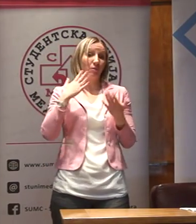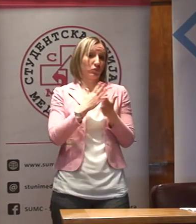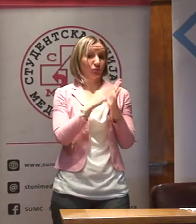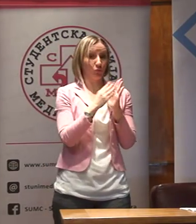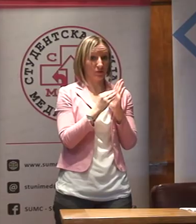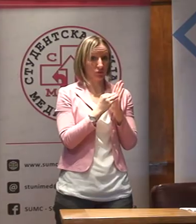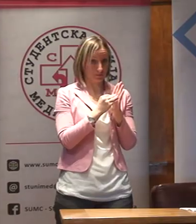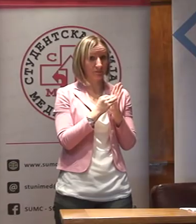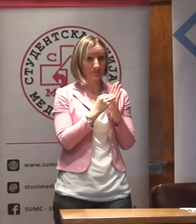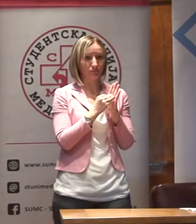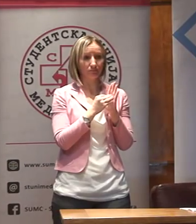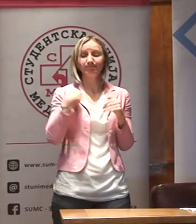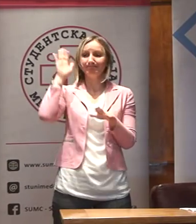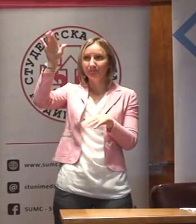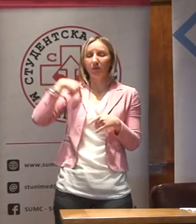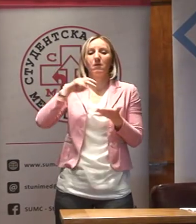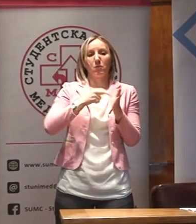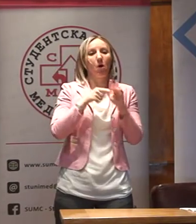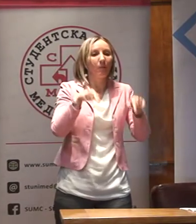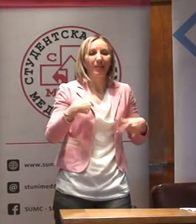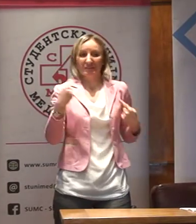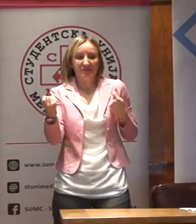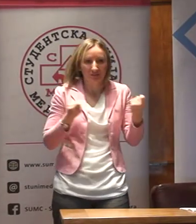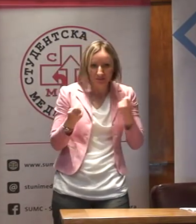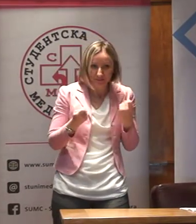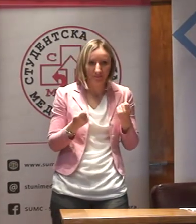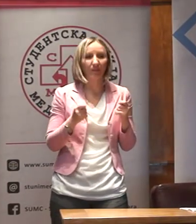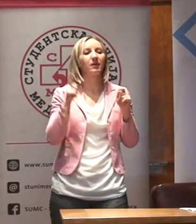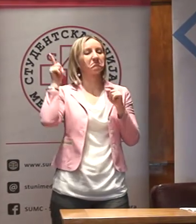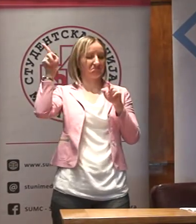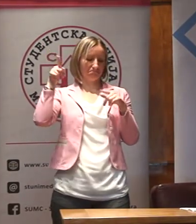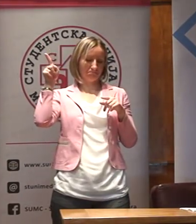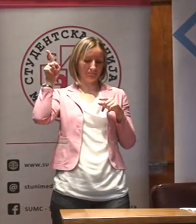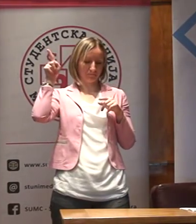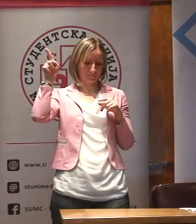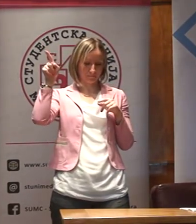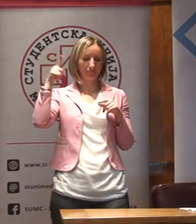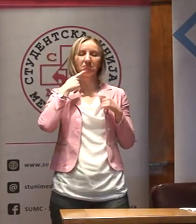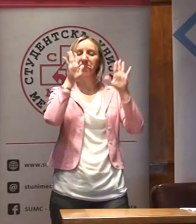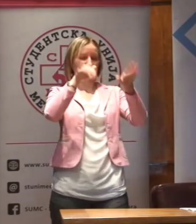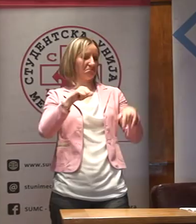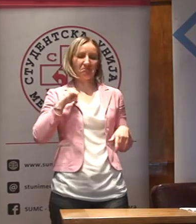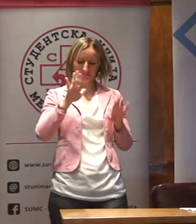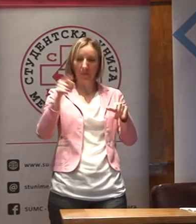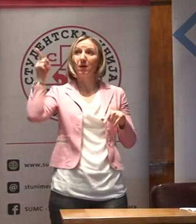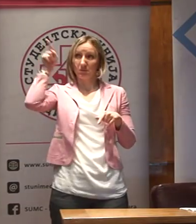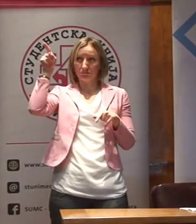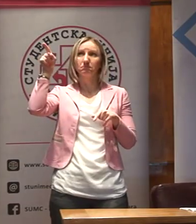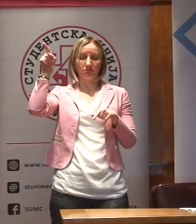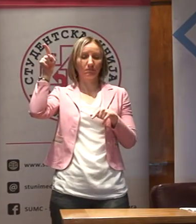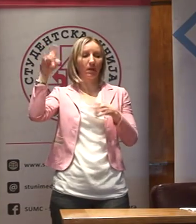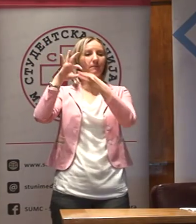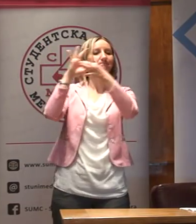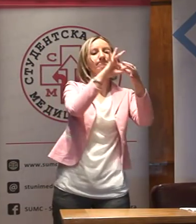koji je dugo radio sa mnom kao mentor i radio na izgradnji mojih profesionalnih kapaciteta kao tumača. On je rekao